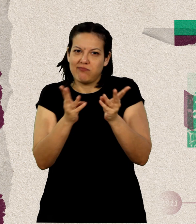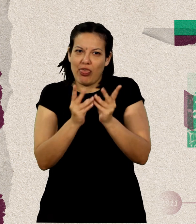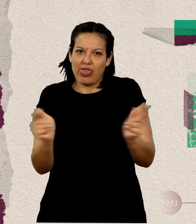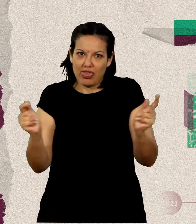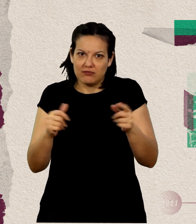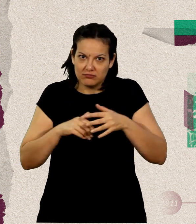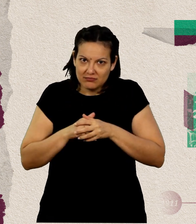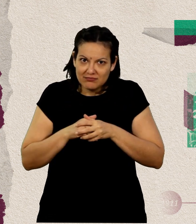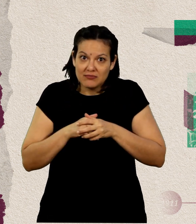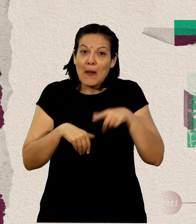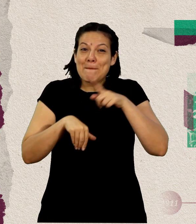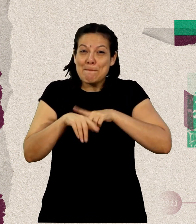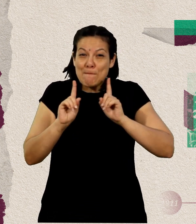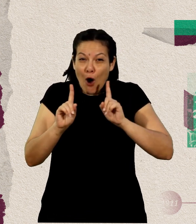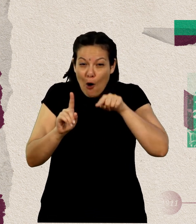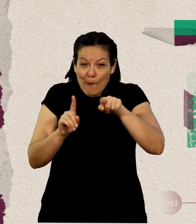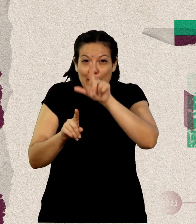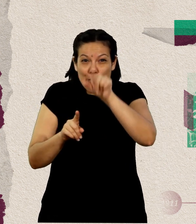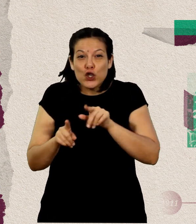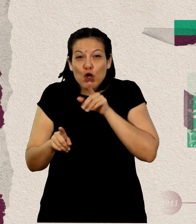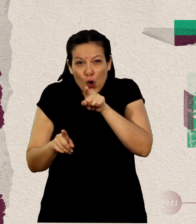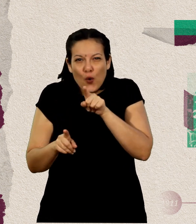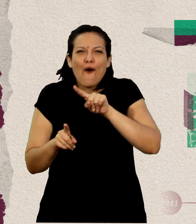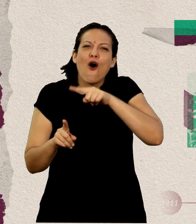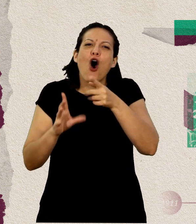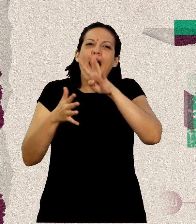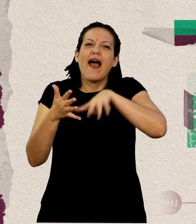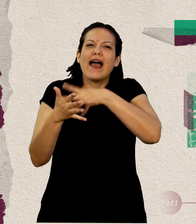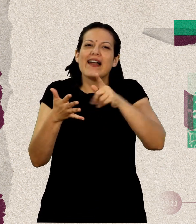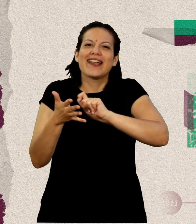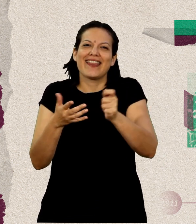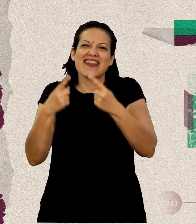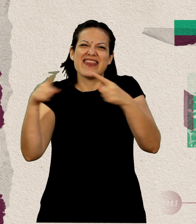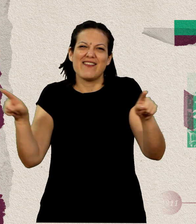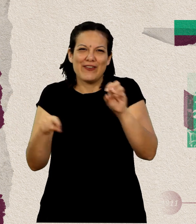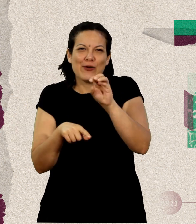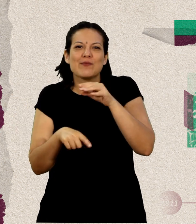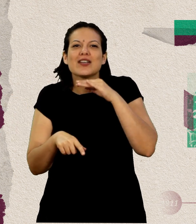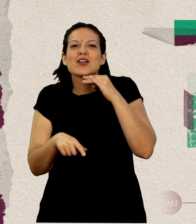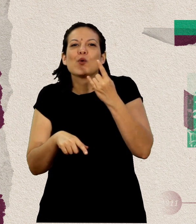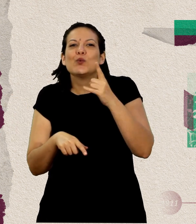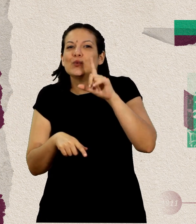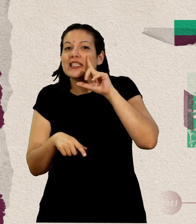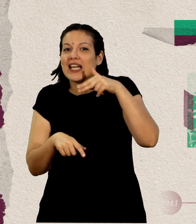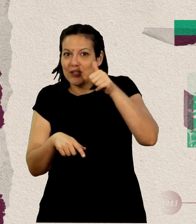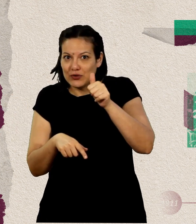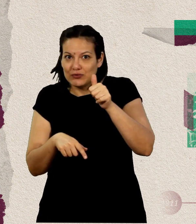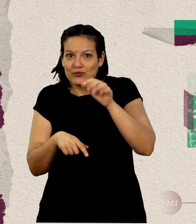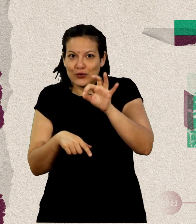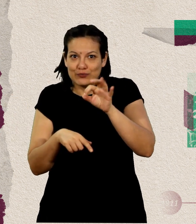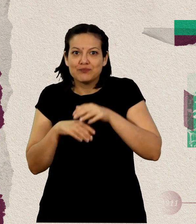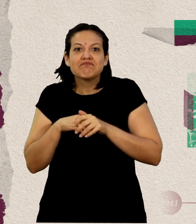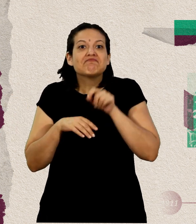En ese momento, en el país estaba vigente otro tipo de calendario, el calendario juliano. La